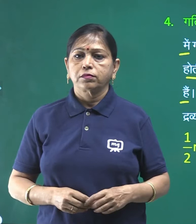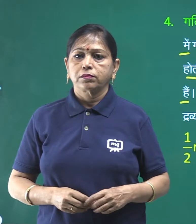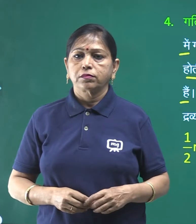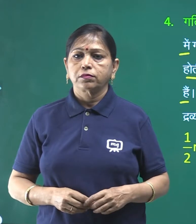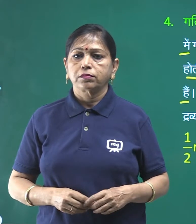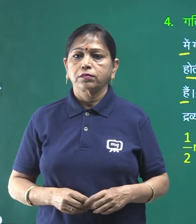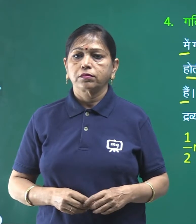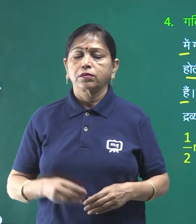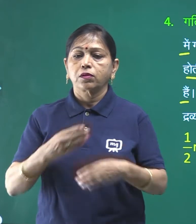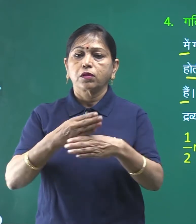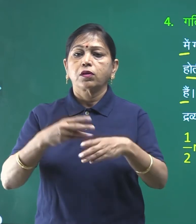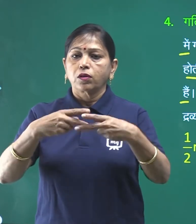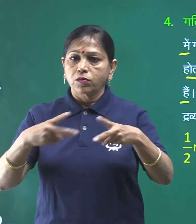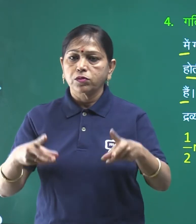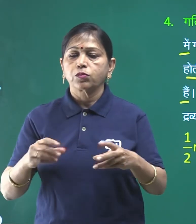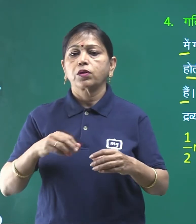वस्तु की गतिज ऊर्जा